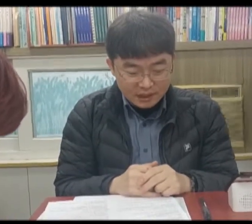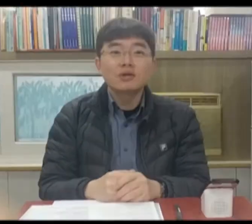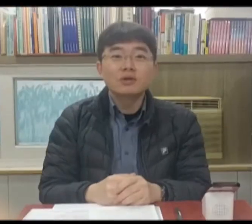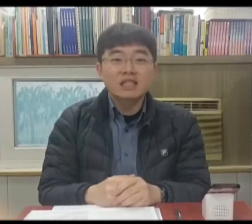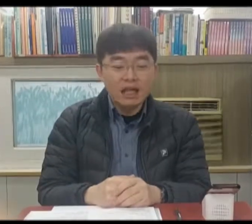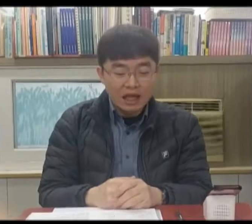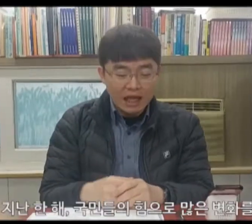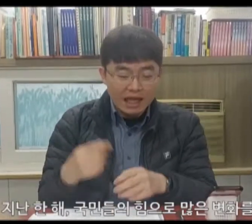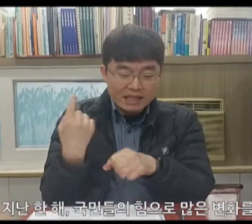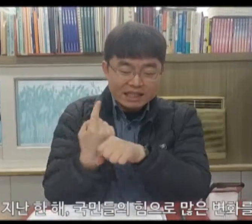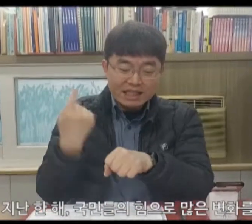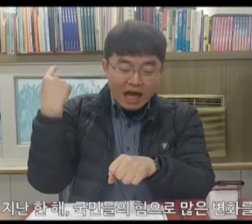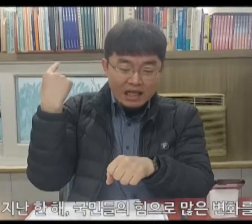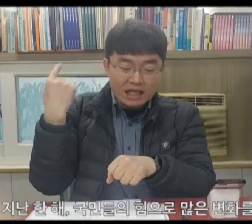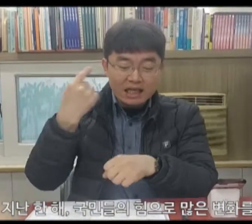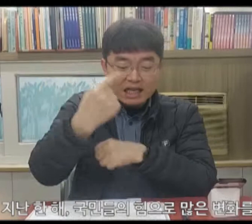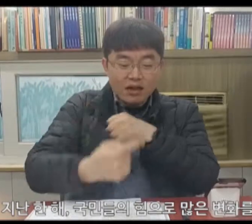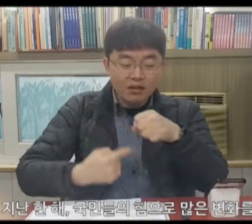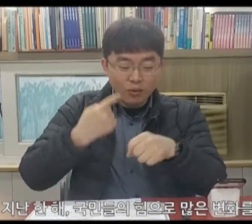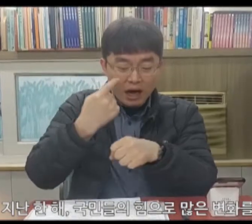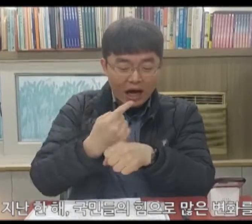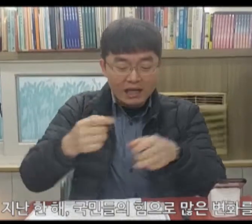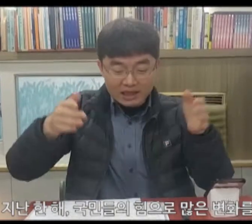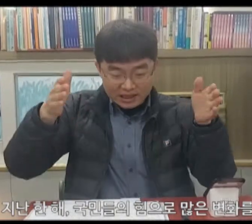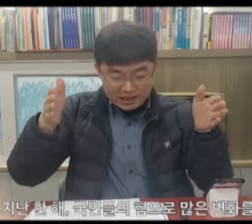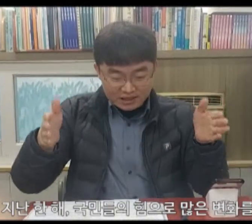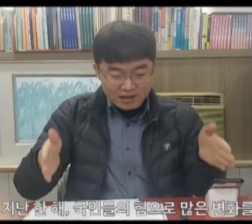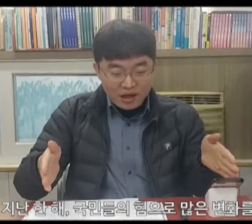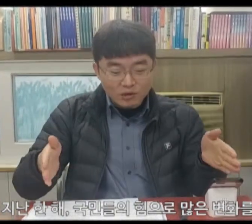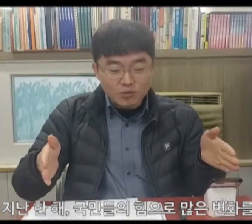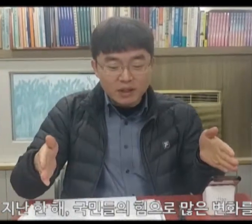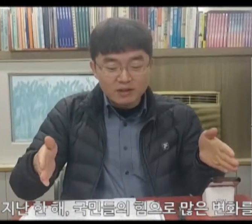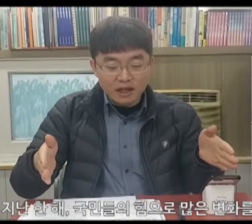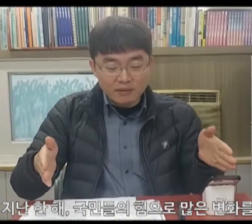그리고 지난 한 해, 지난 1년 동안 국민들의